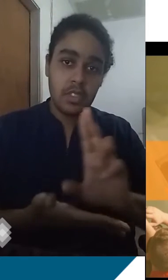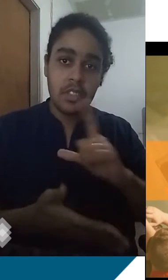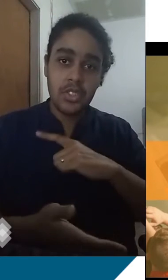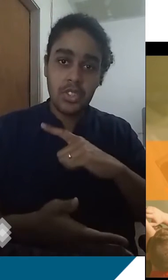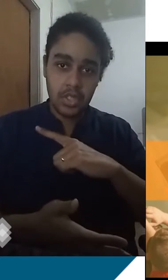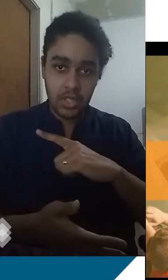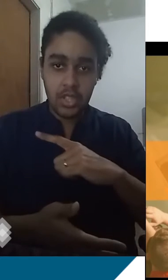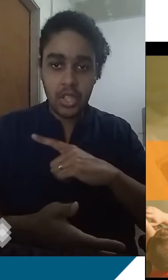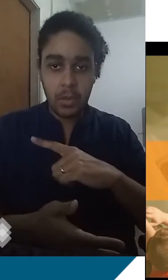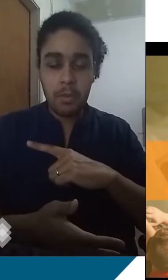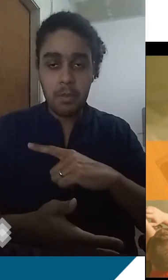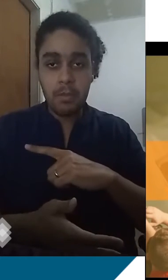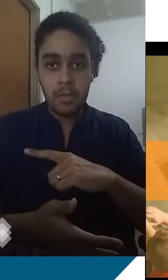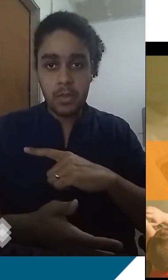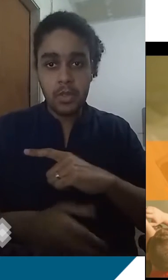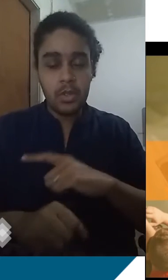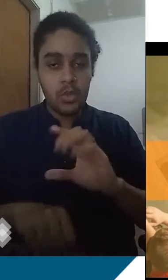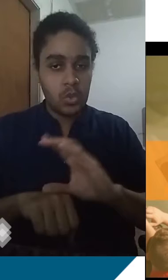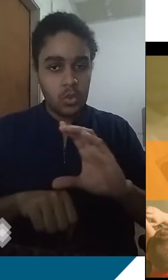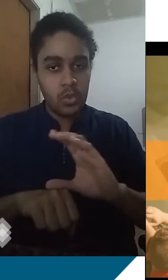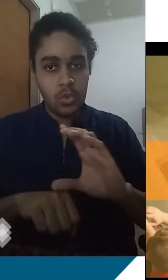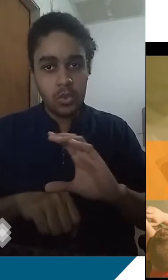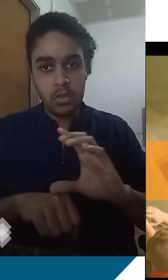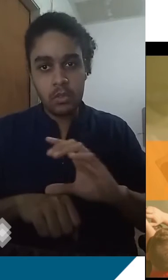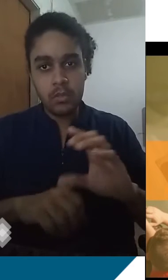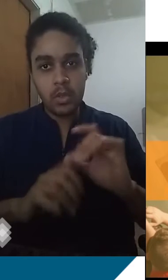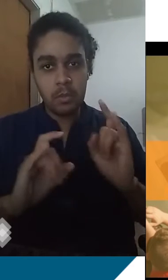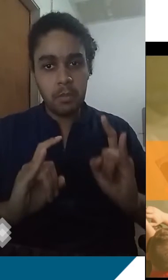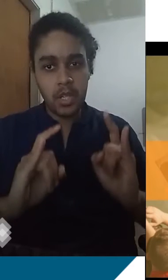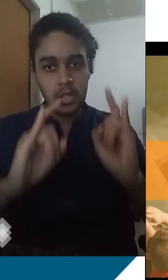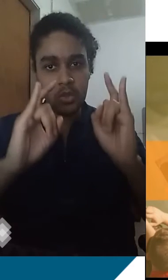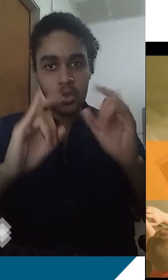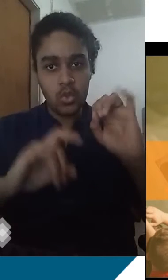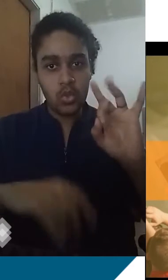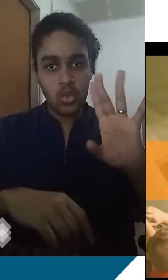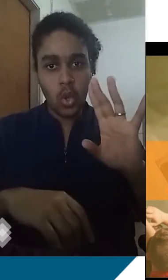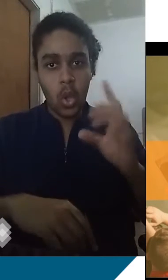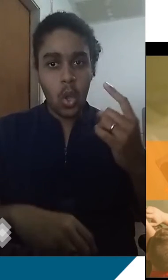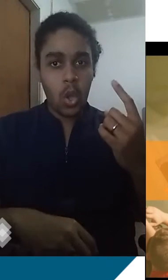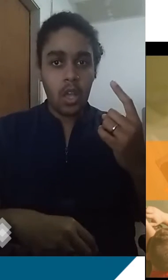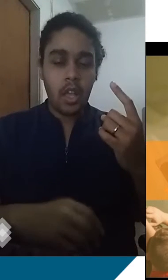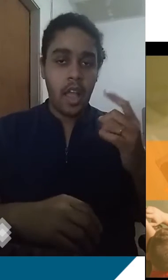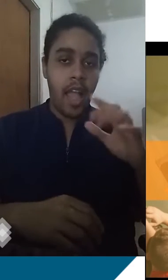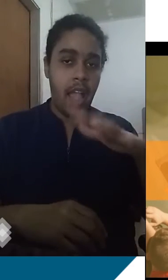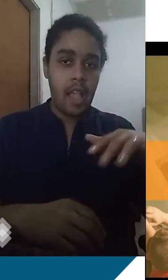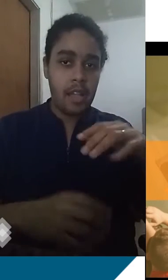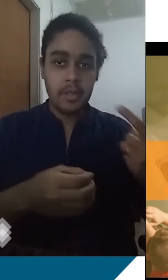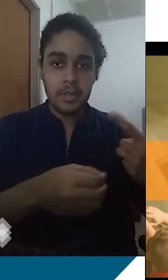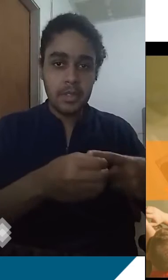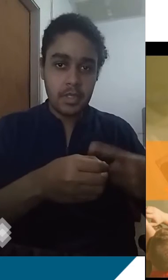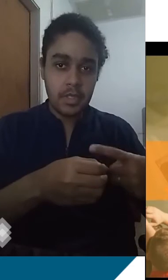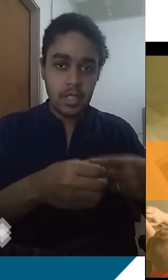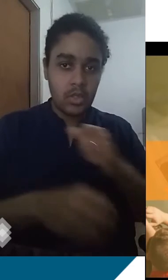que tinham ofereciam cursos, né, tinham prédios apenas, campus apenas na